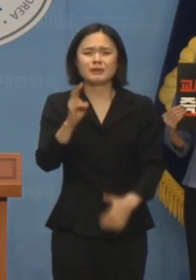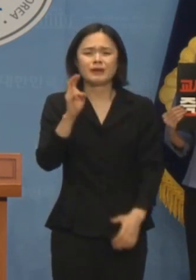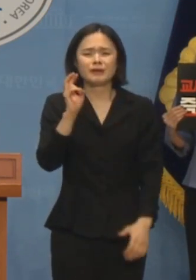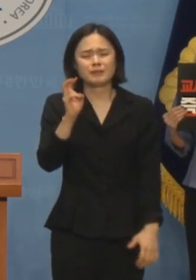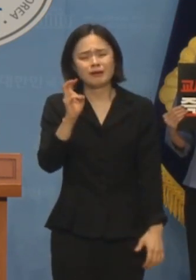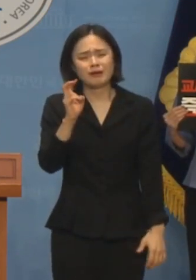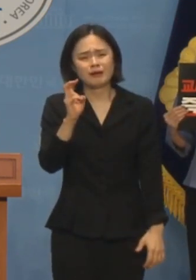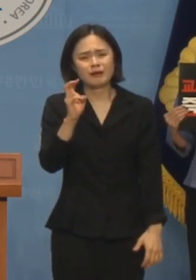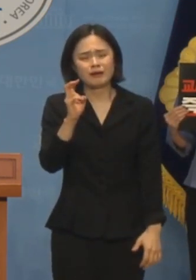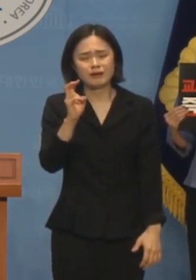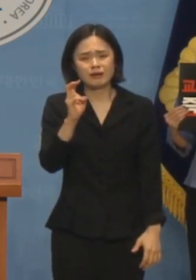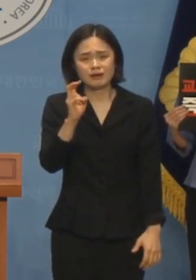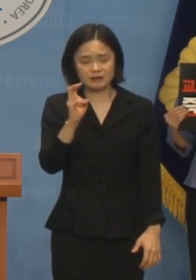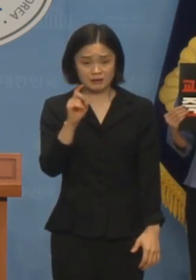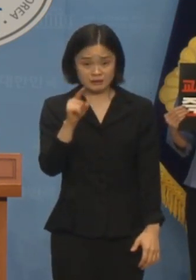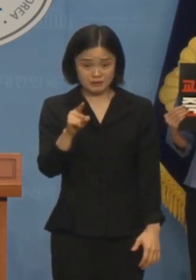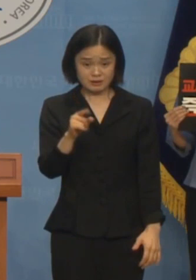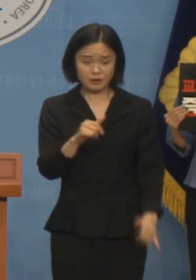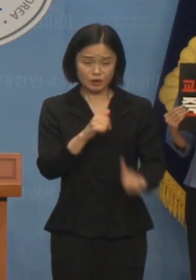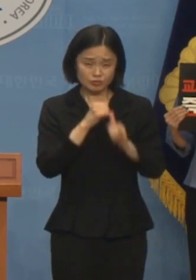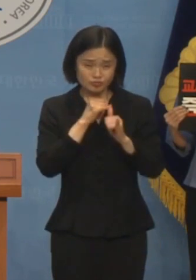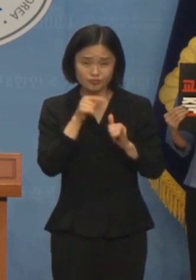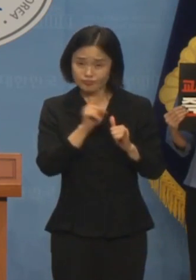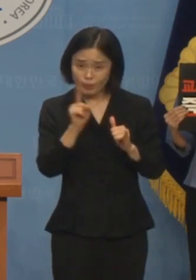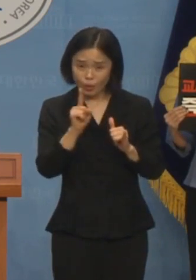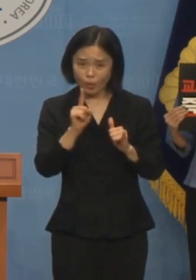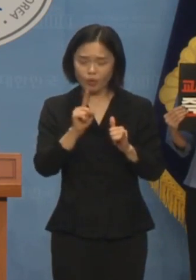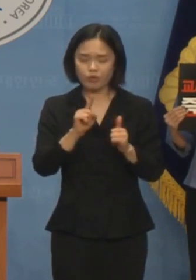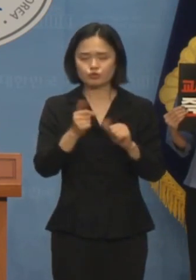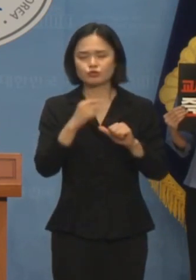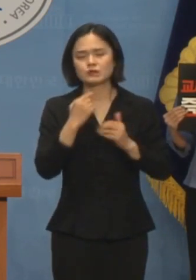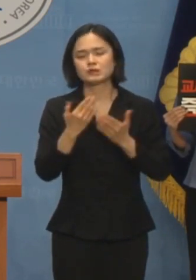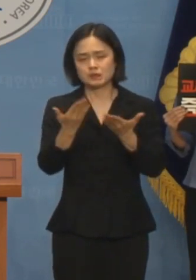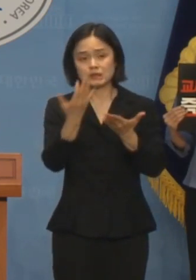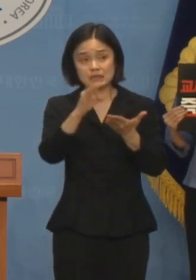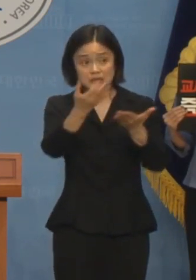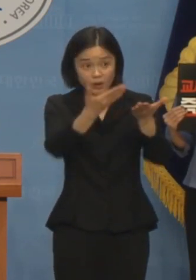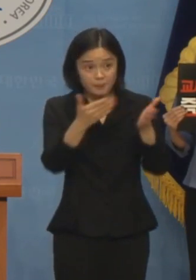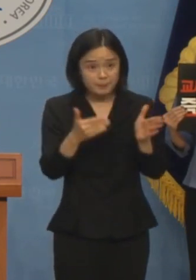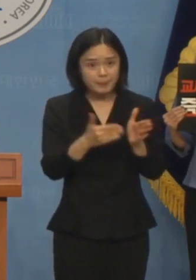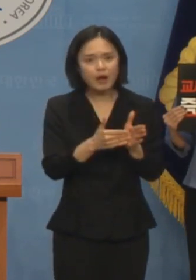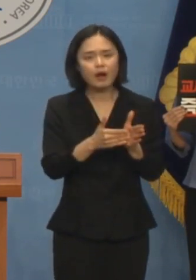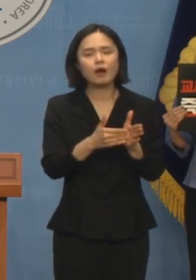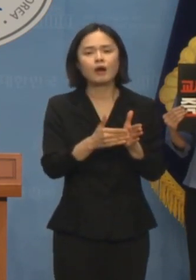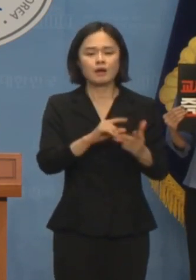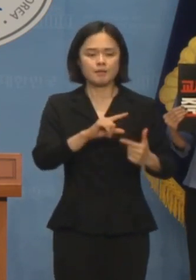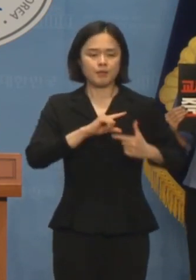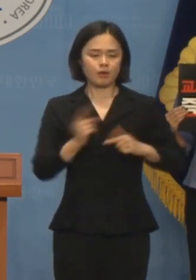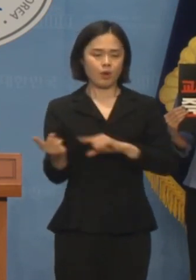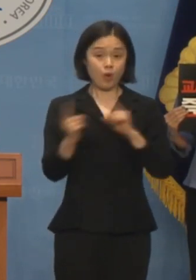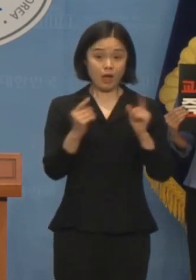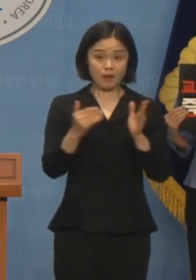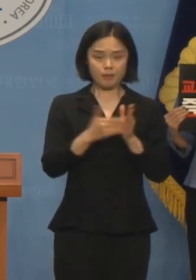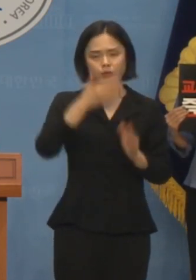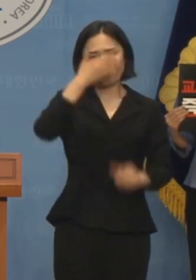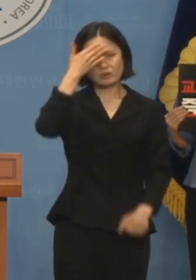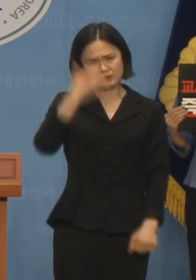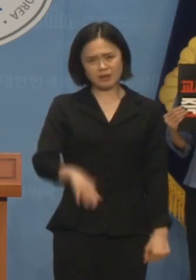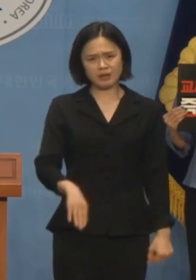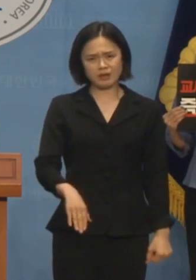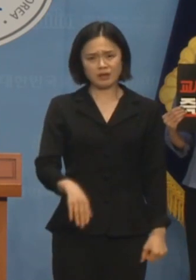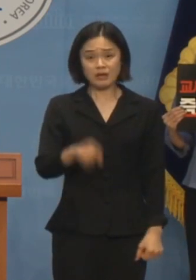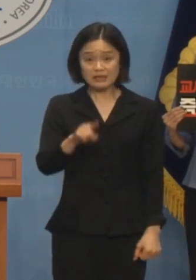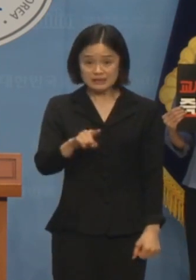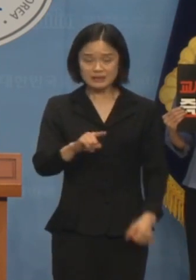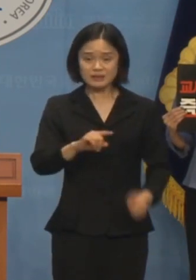명예가 조금이나마 회복되어 정말 다행입니다. 고 대전 용산초 선생님의 순직 인정은 교육활동